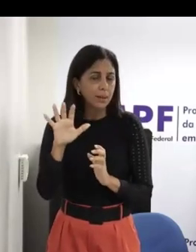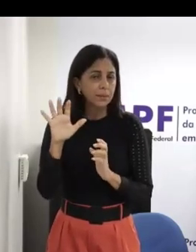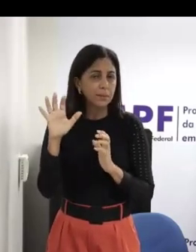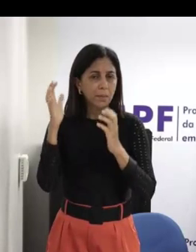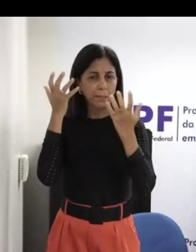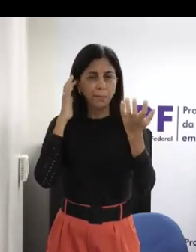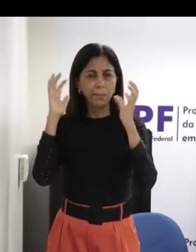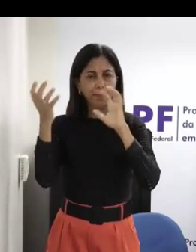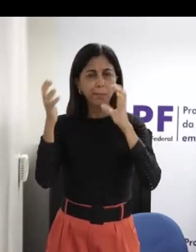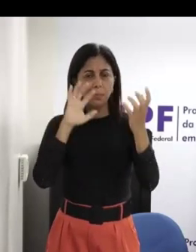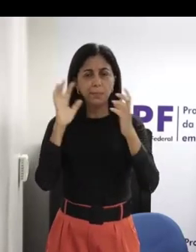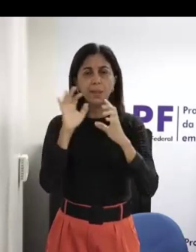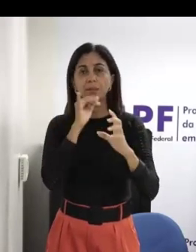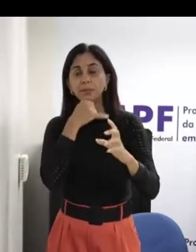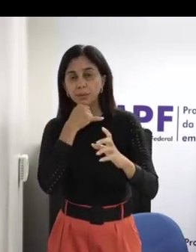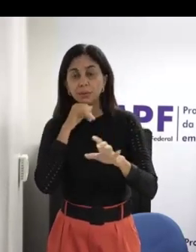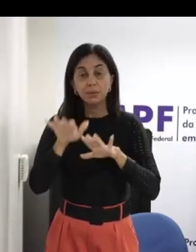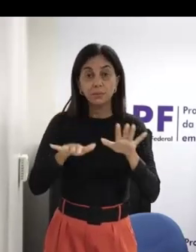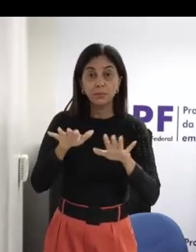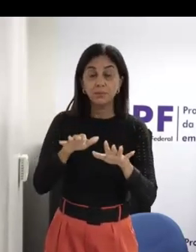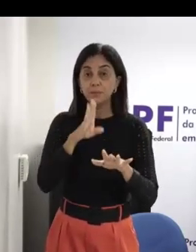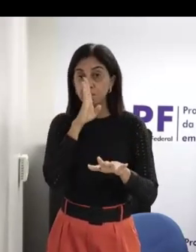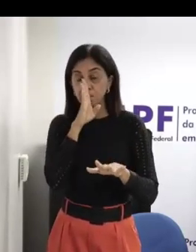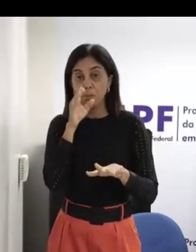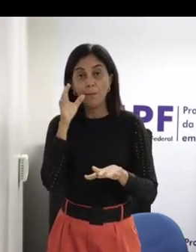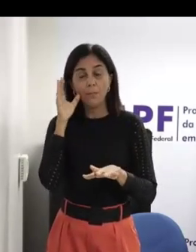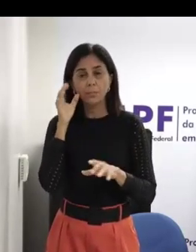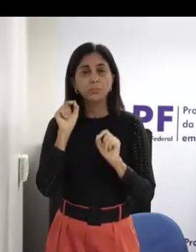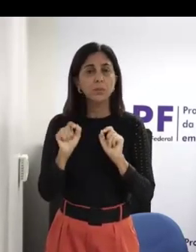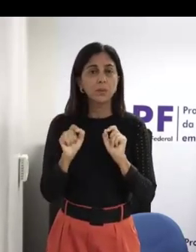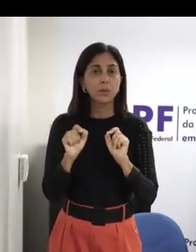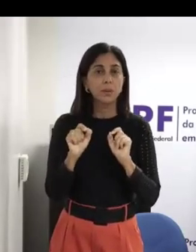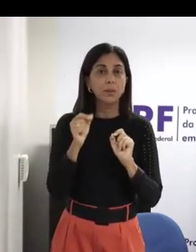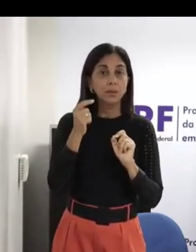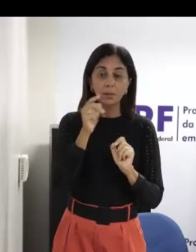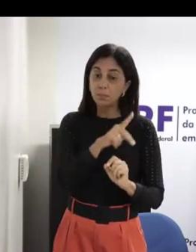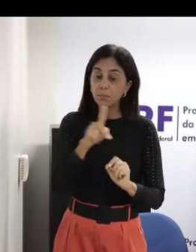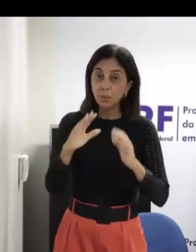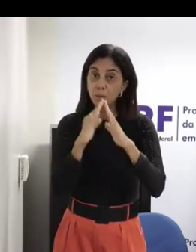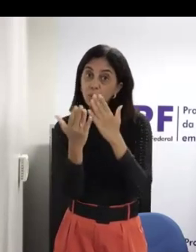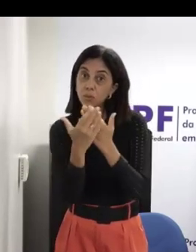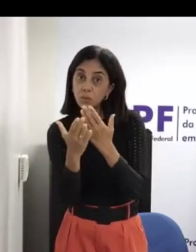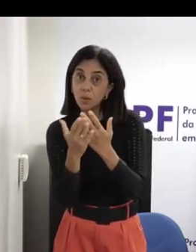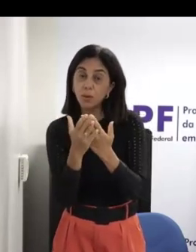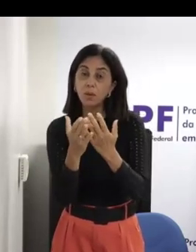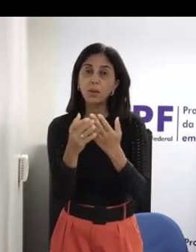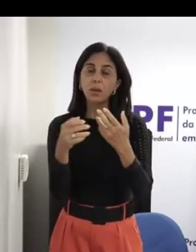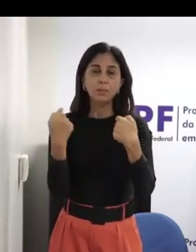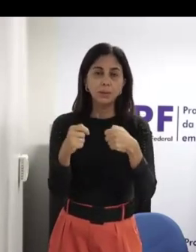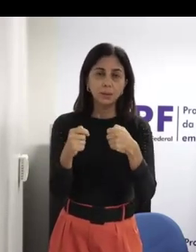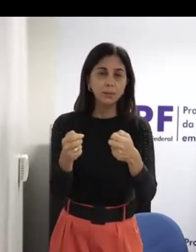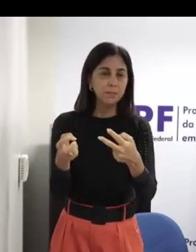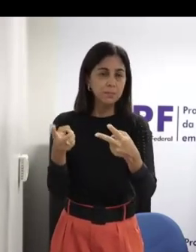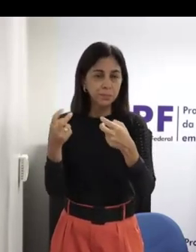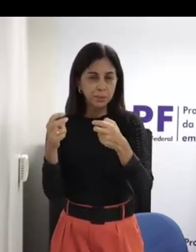oferecimento da denúncia e formar opinião Delito do do dos promotores dos Procuradores entendeu Pode ficar se preocupados não deixem